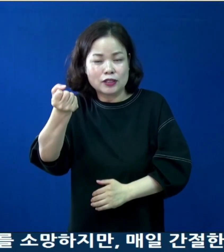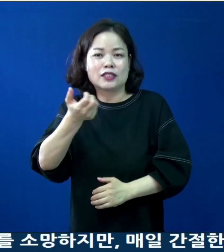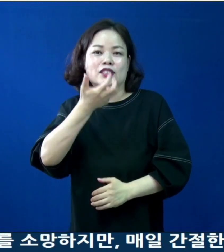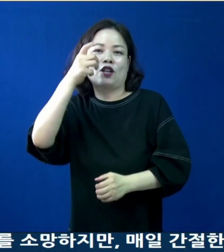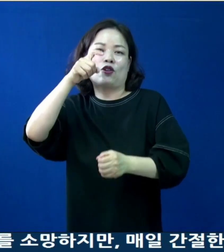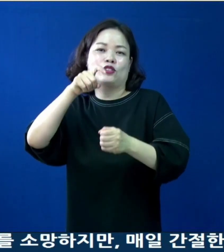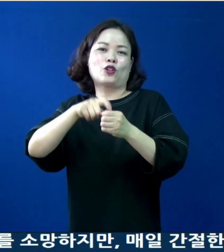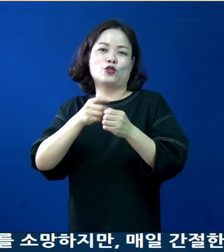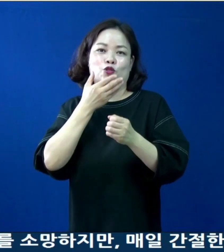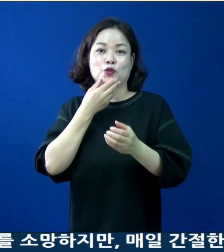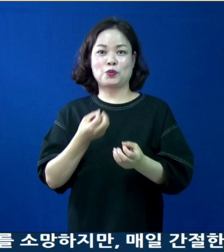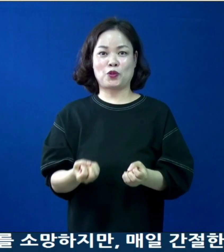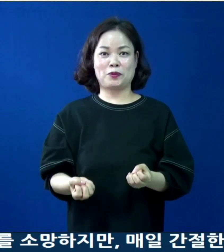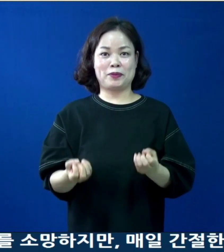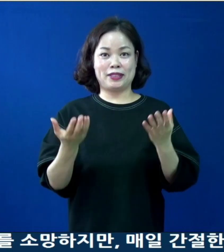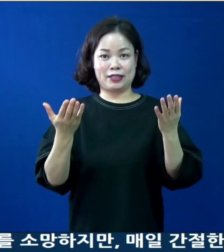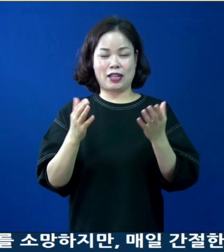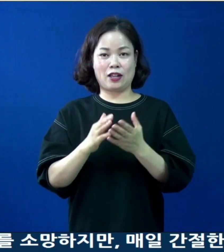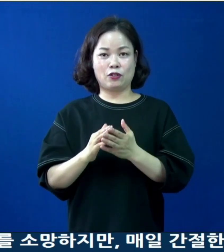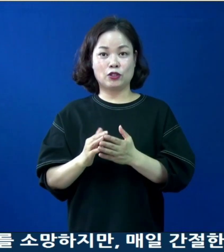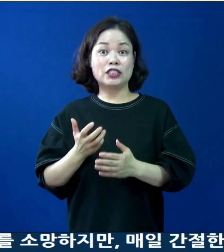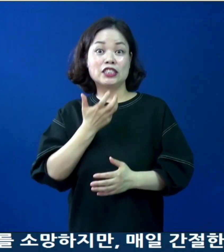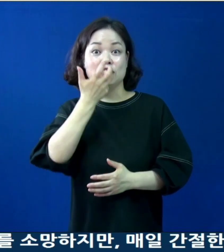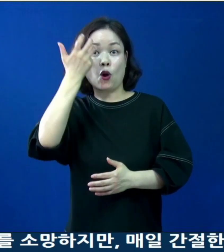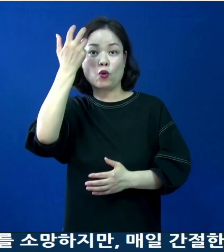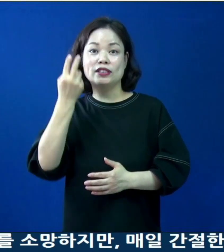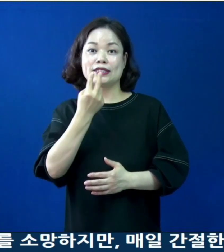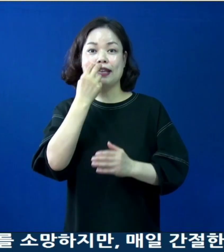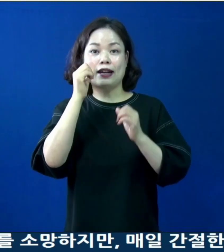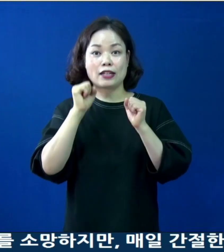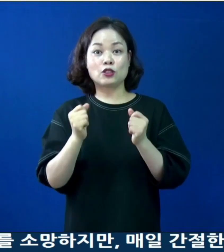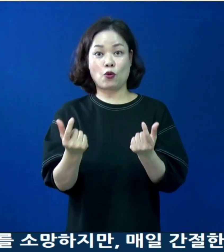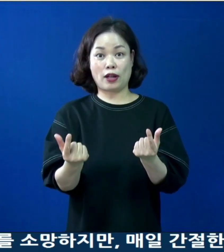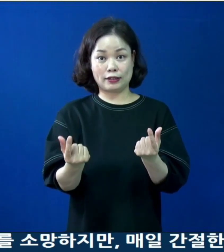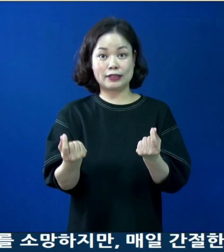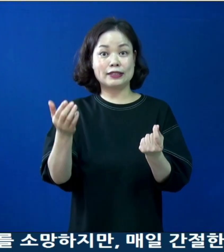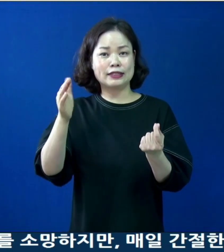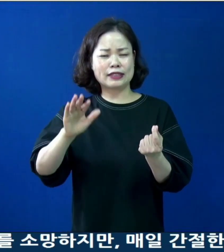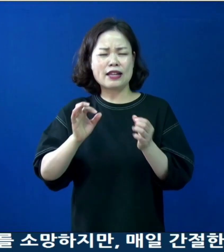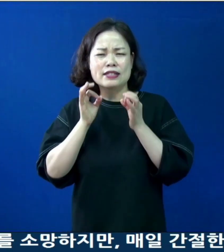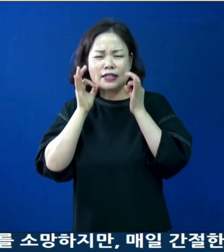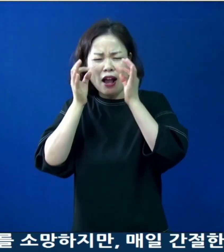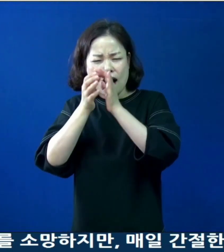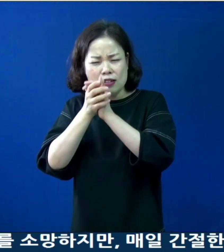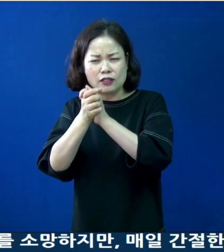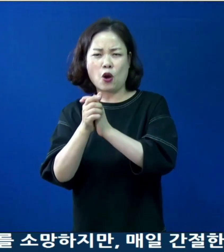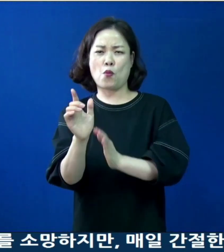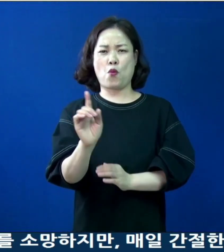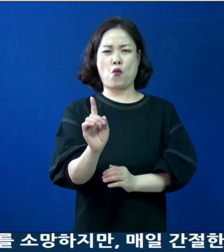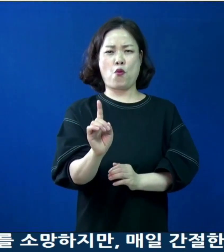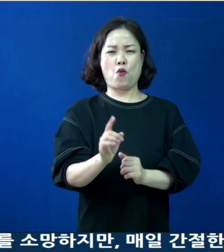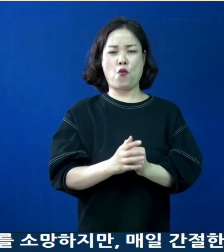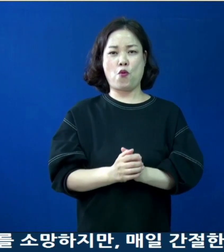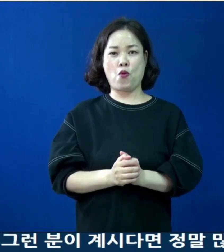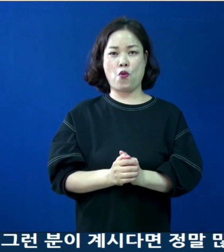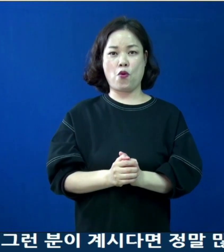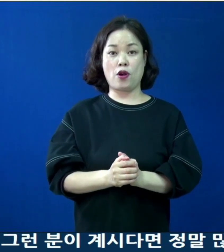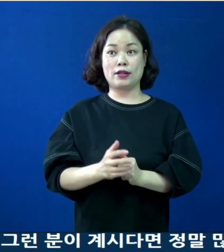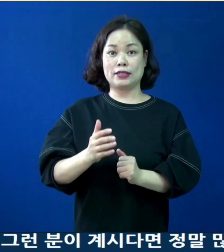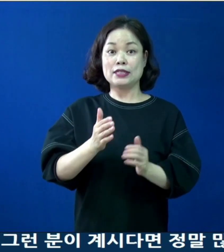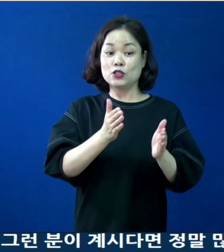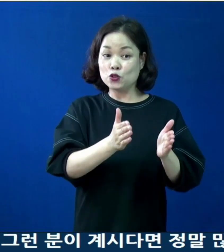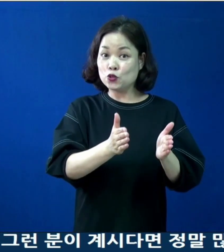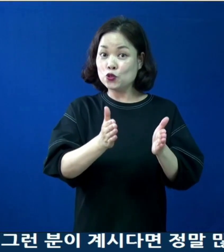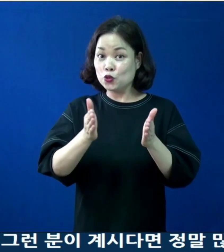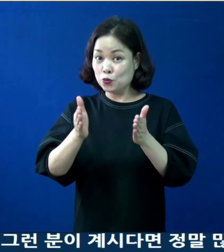영적인 축복입니다. 우리가 영혼이 살아있다는 것인데 여기서 간절하다는 말은 뭐냐면